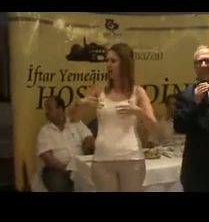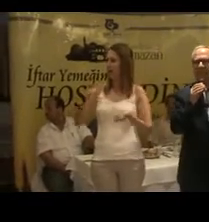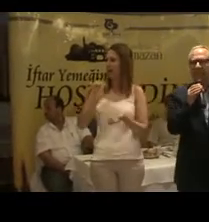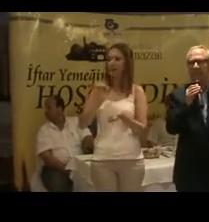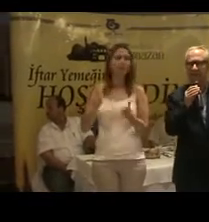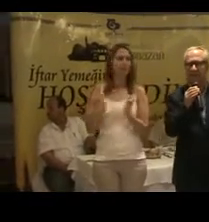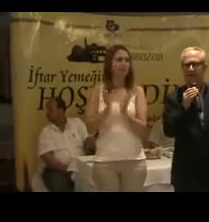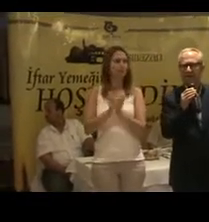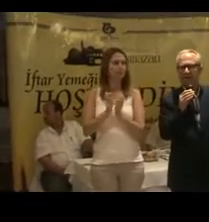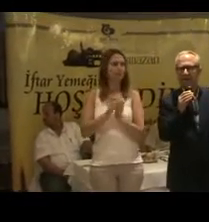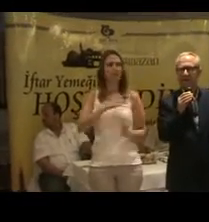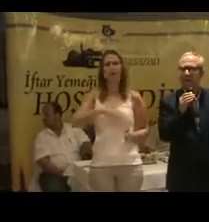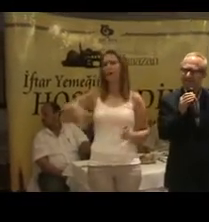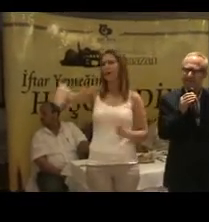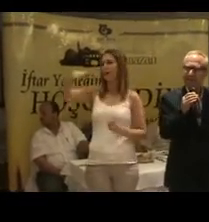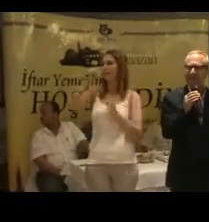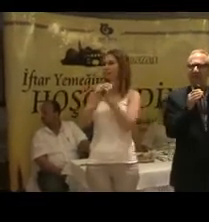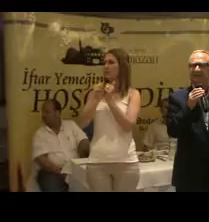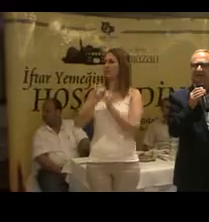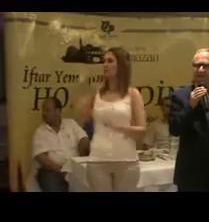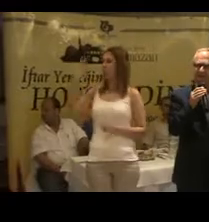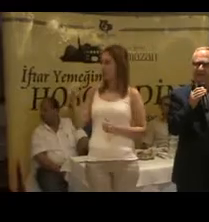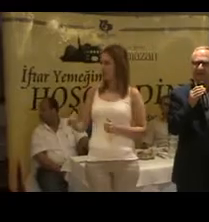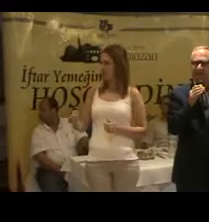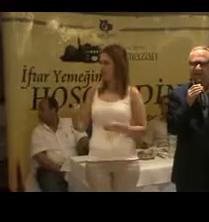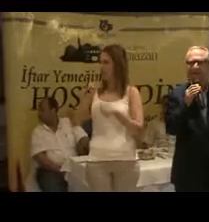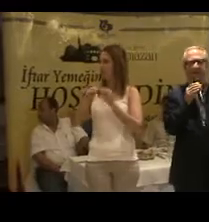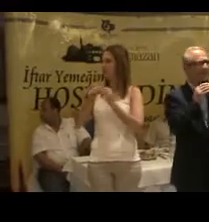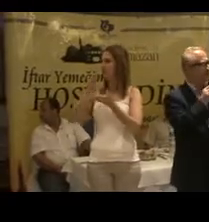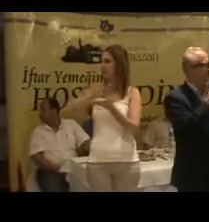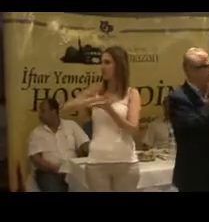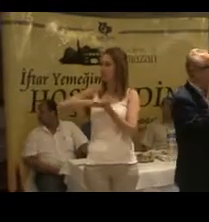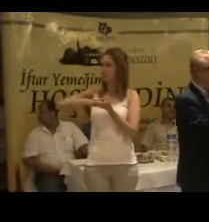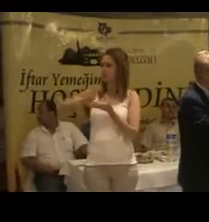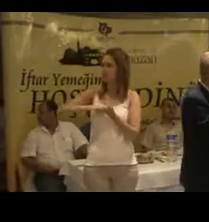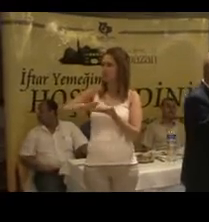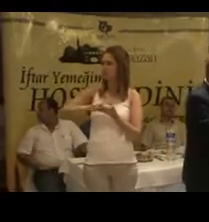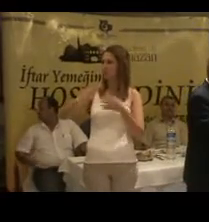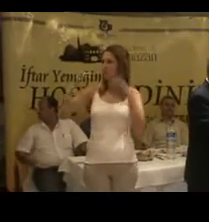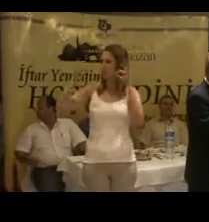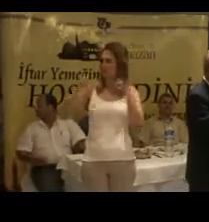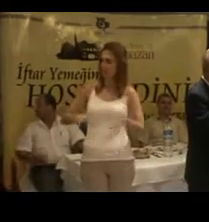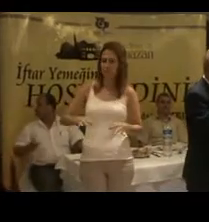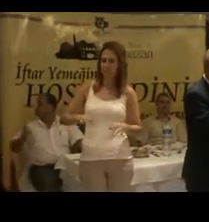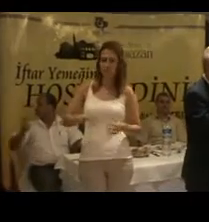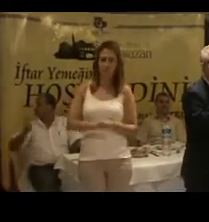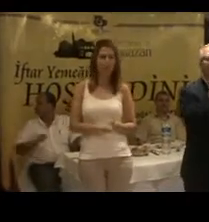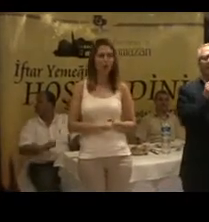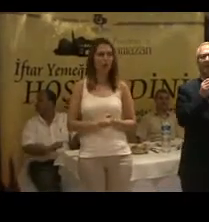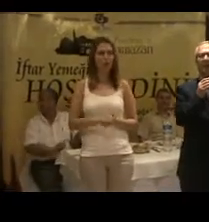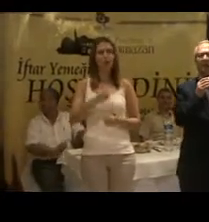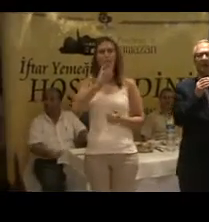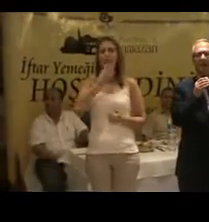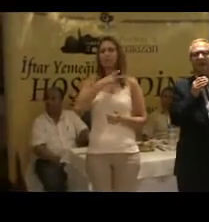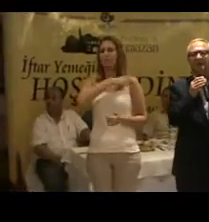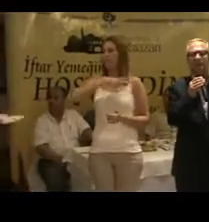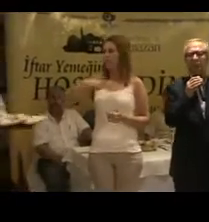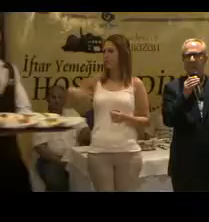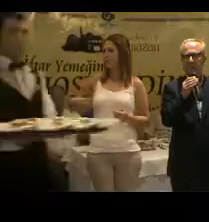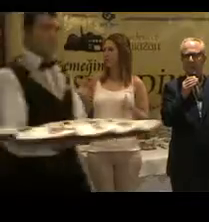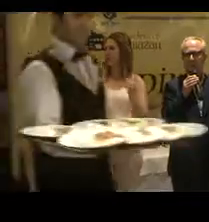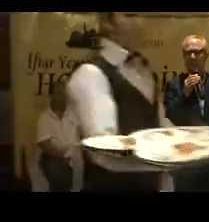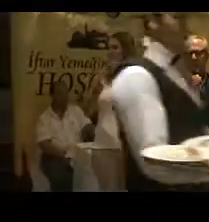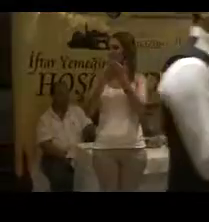aileleriyle birlikte bütünleşerek elbette seve seve gönülden verdiğimiz Bandırma Belediyesi'nin katkılarıyla